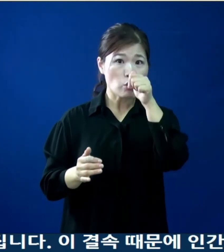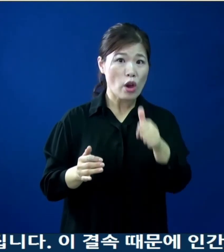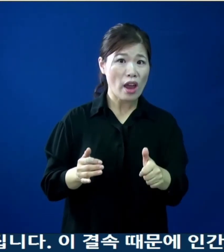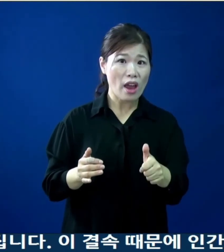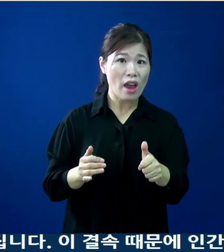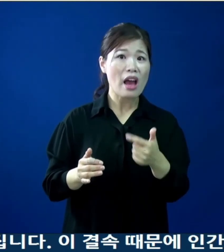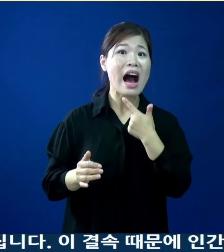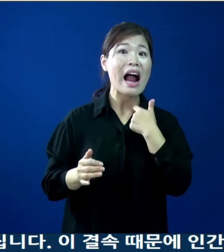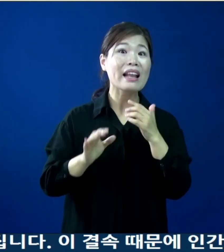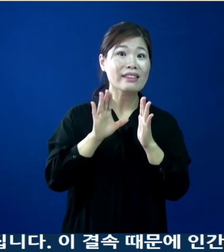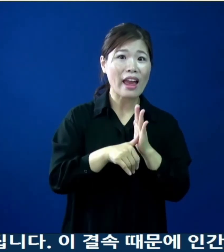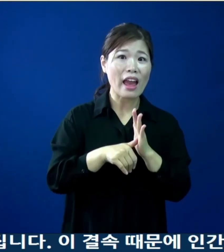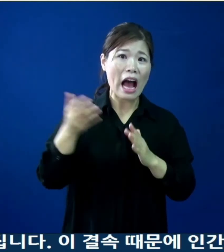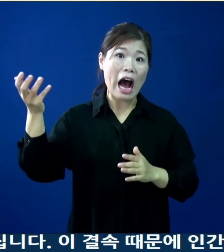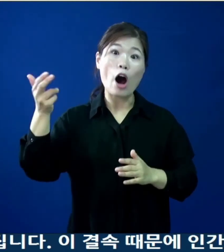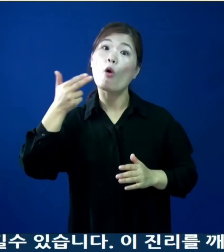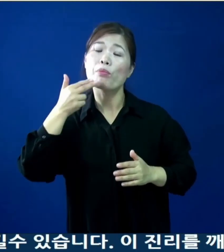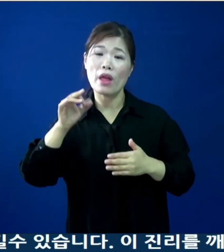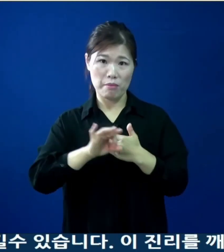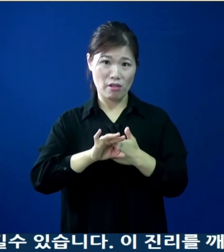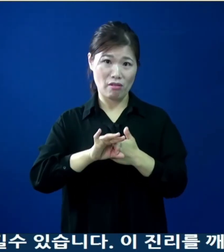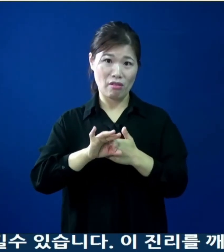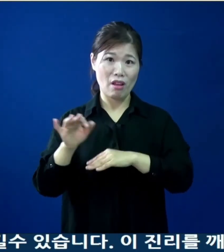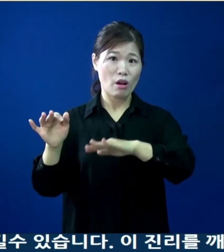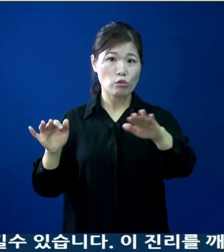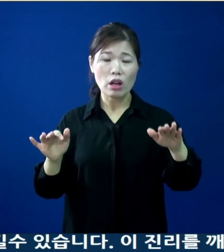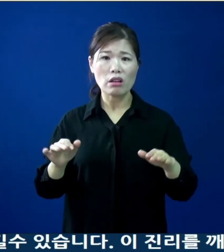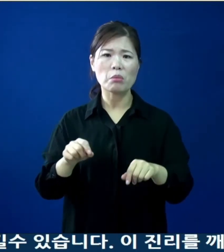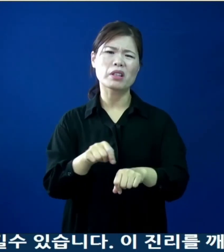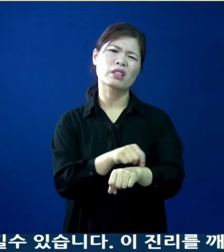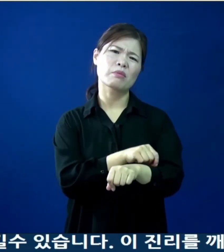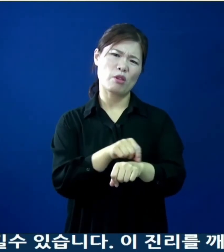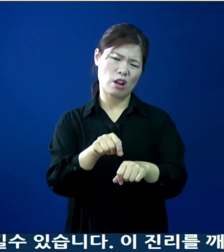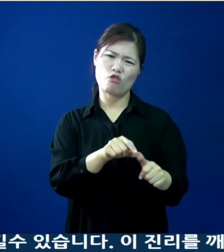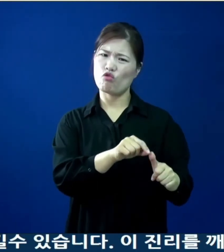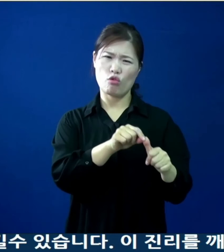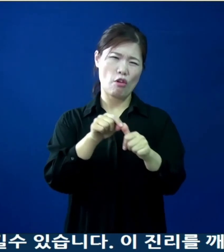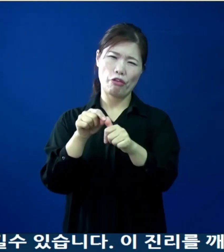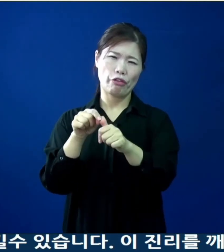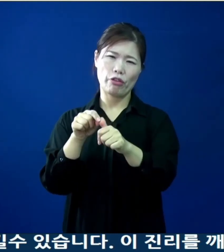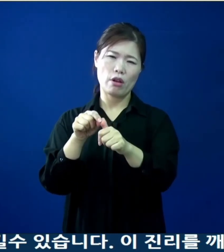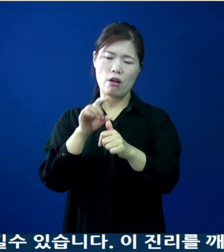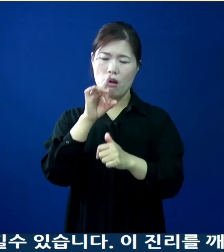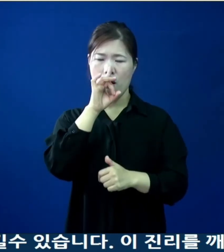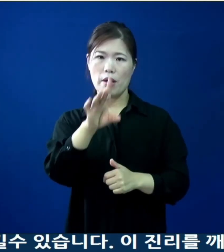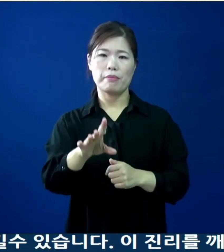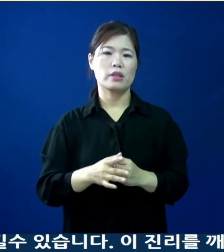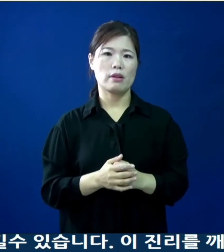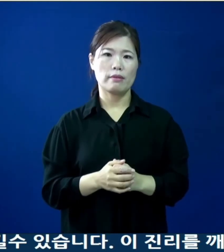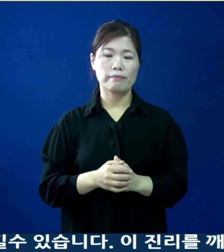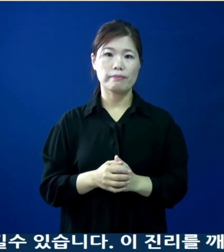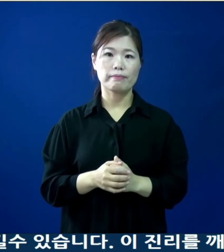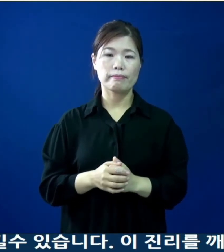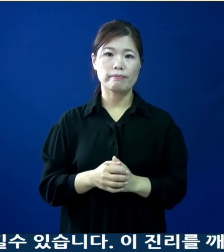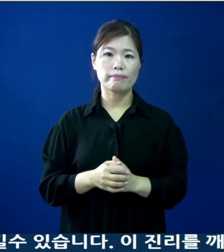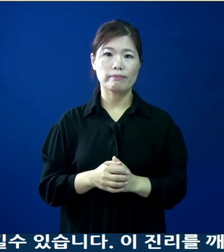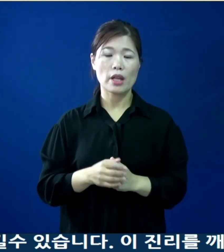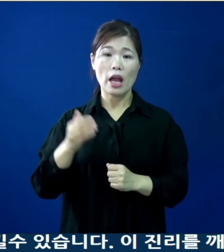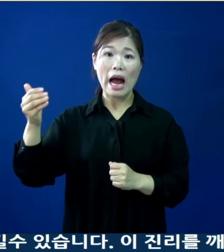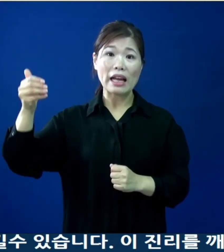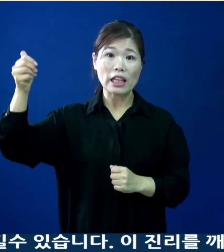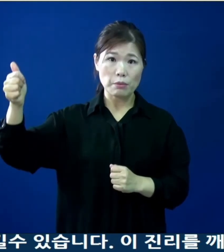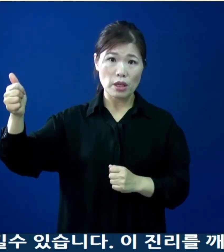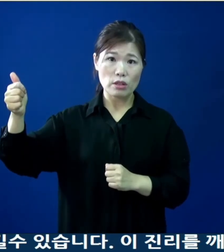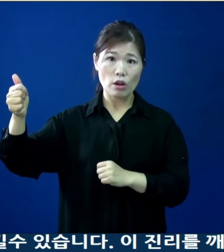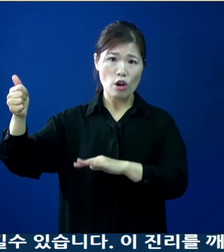않는다면 우리에게는 특별한 구원이 있기가 어려울 것 같습니다. 하나님이 우리의